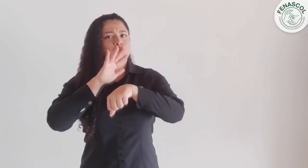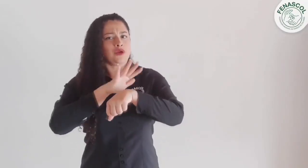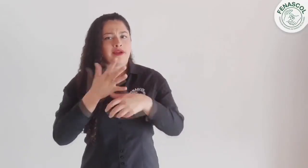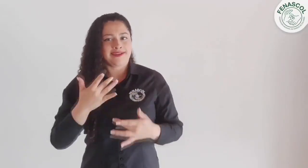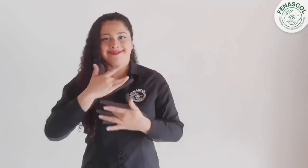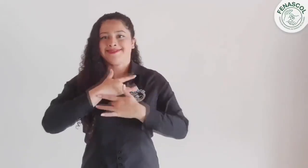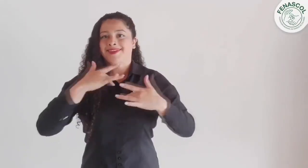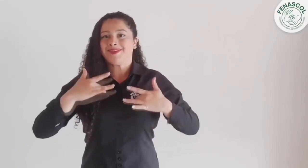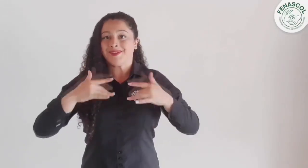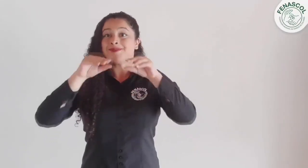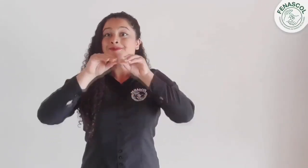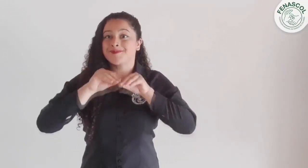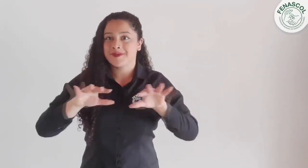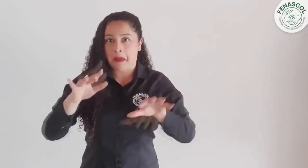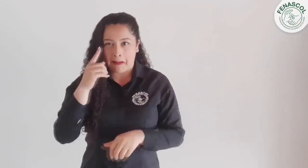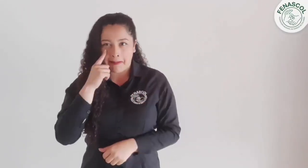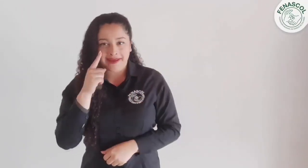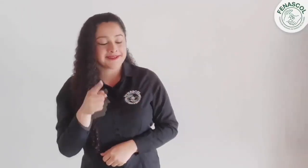Rivas.